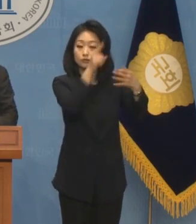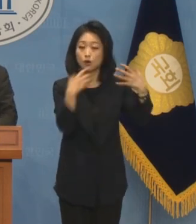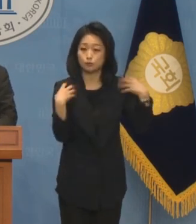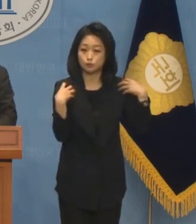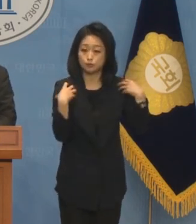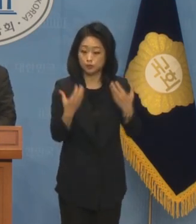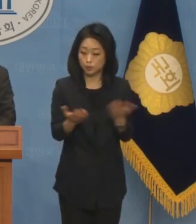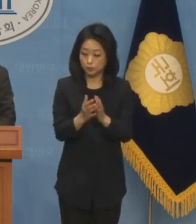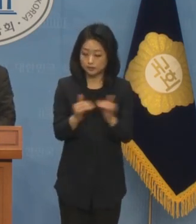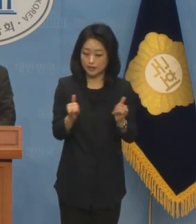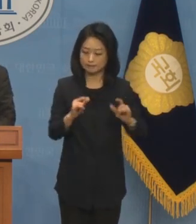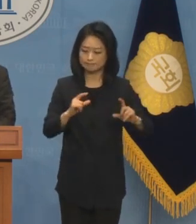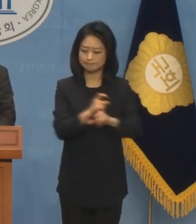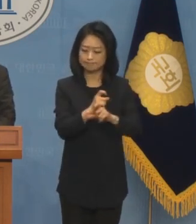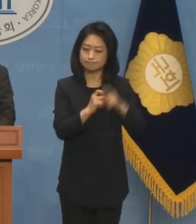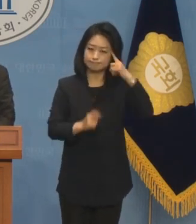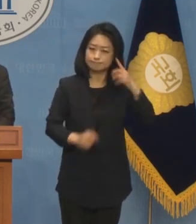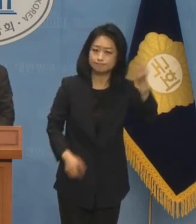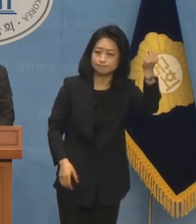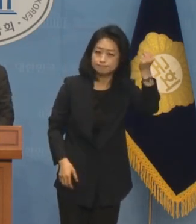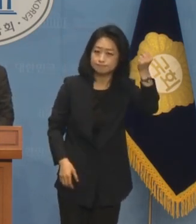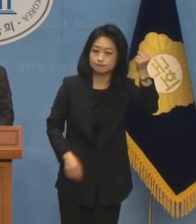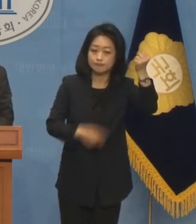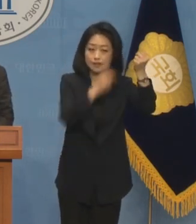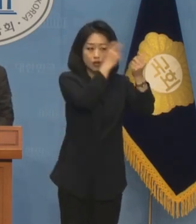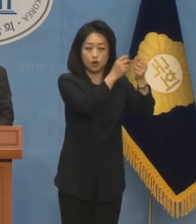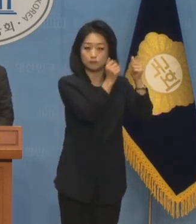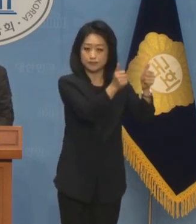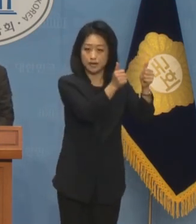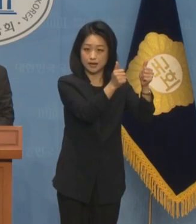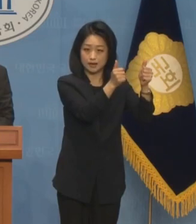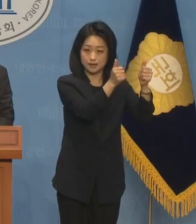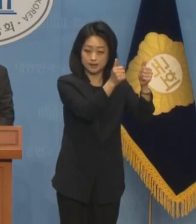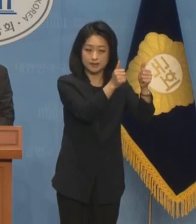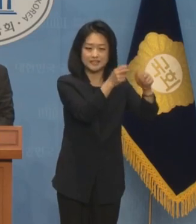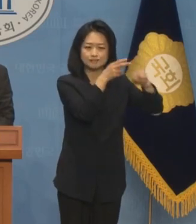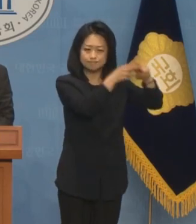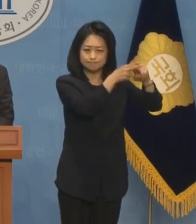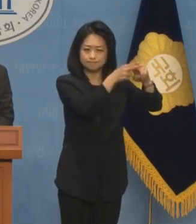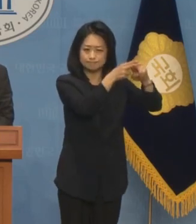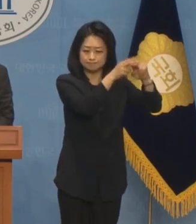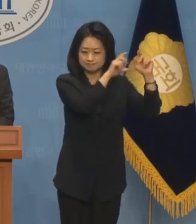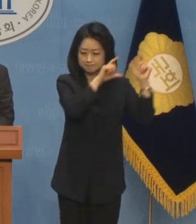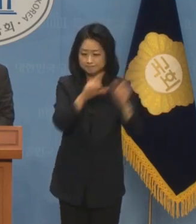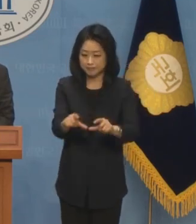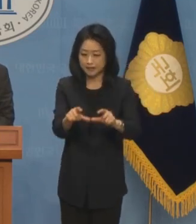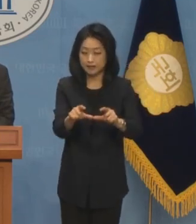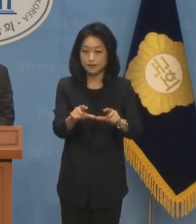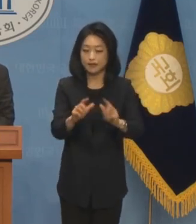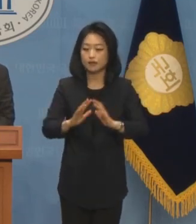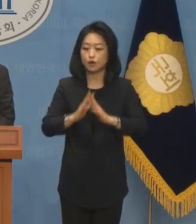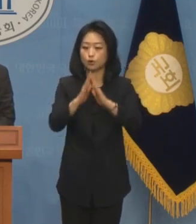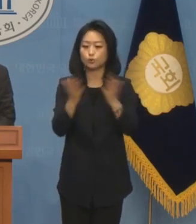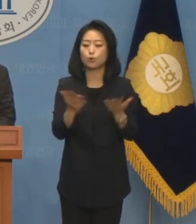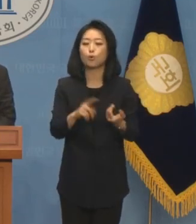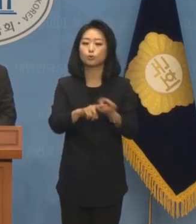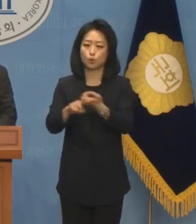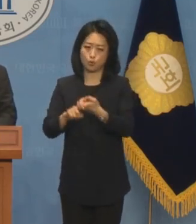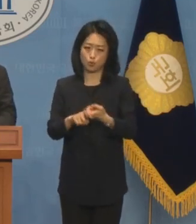노동자를 적대시하며 검사의 칼로 탄압해 왔습니다 건설 노조가 대표적입니다